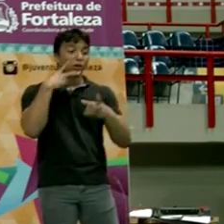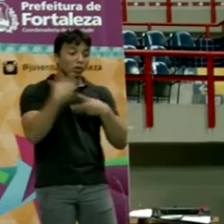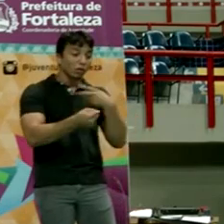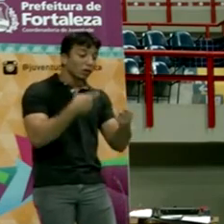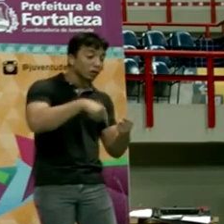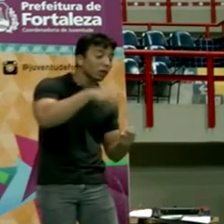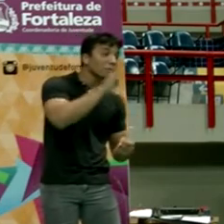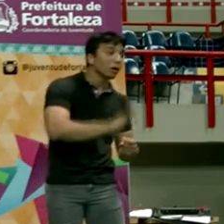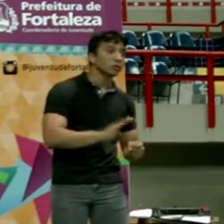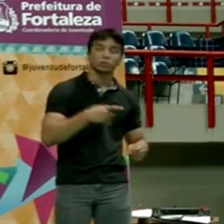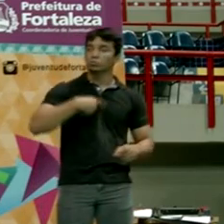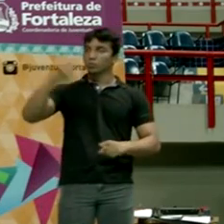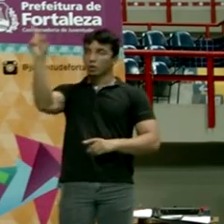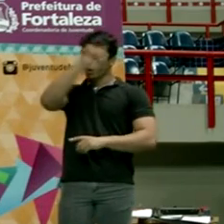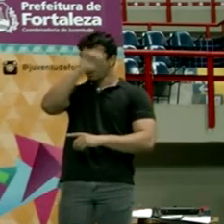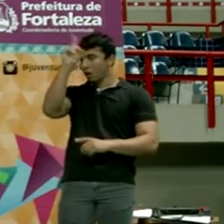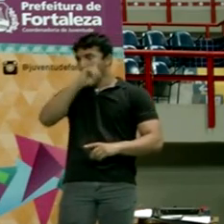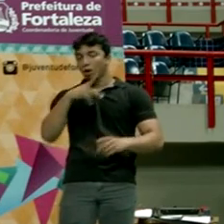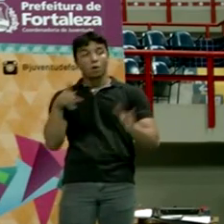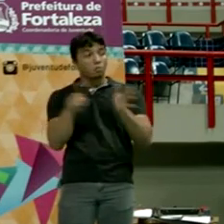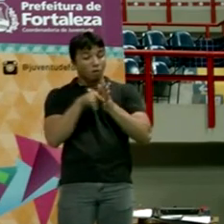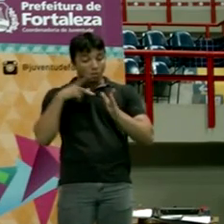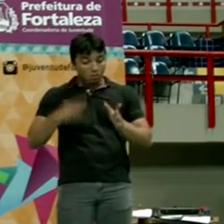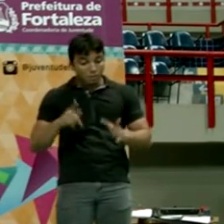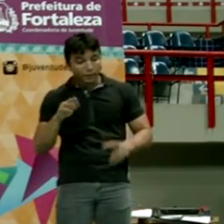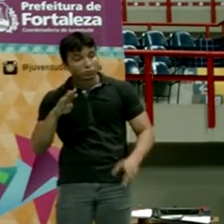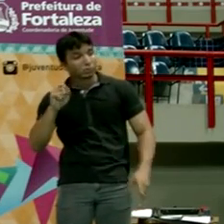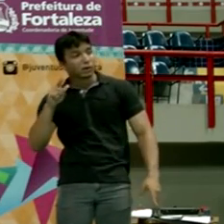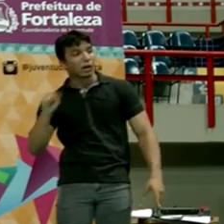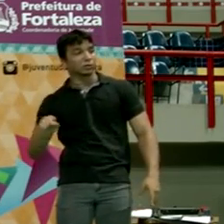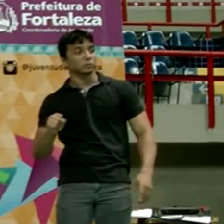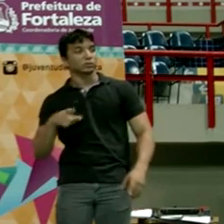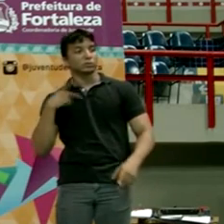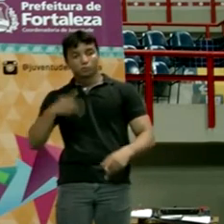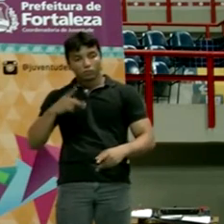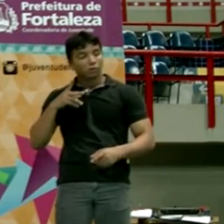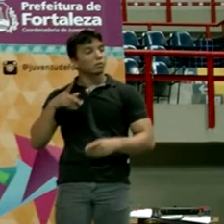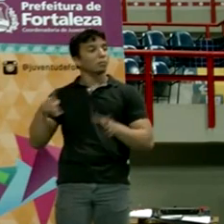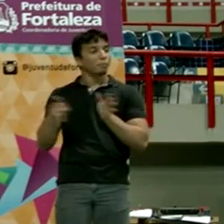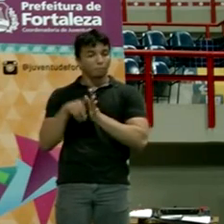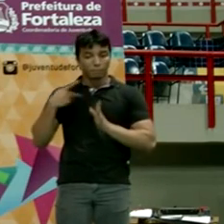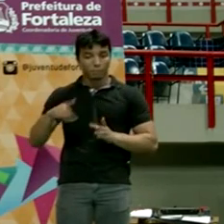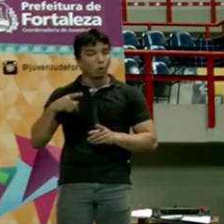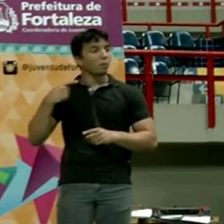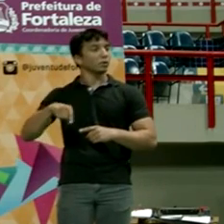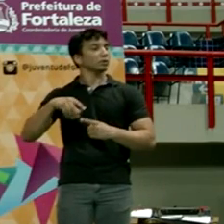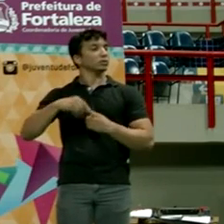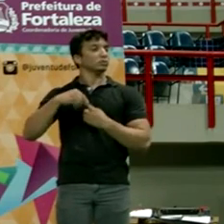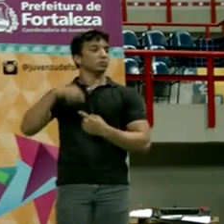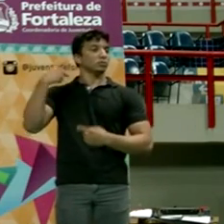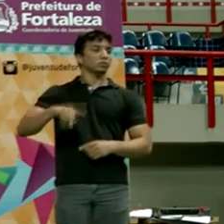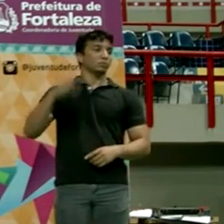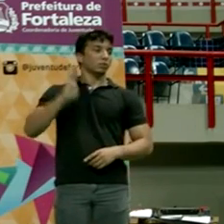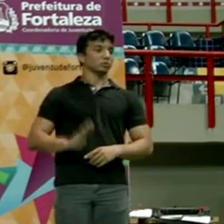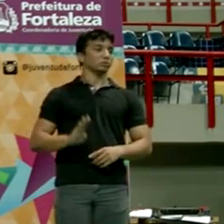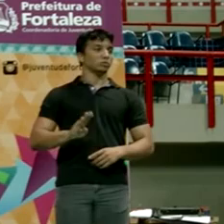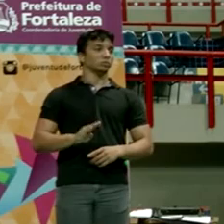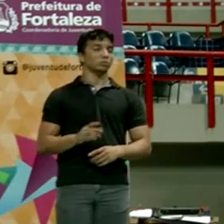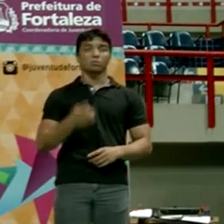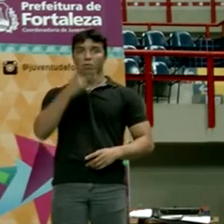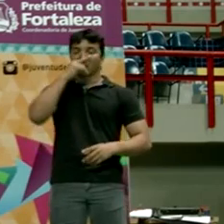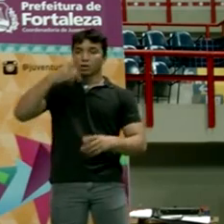explorar o petróleo brasileiro. E Getúlio, não. Quem vai explorar é a Petrobras. Vai ser monopólio de uma empresa estatal.